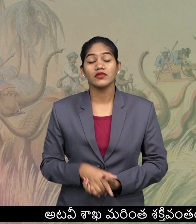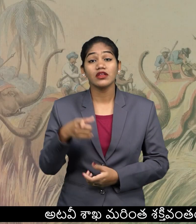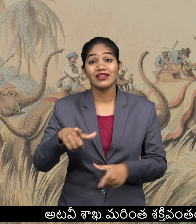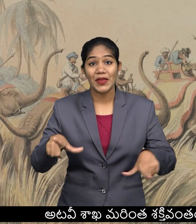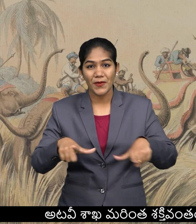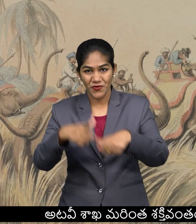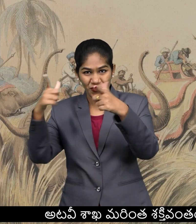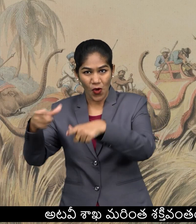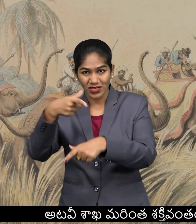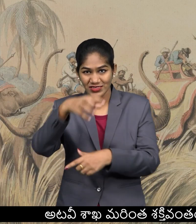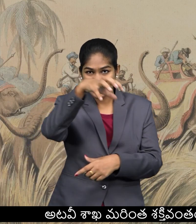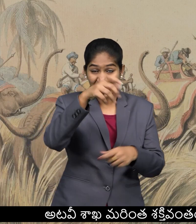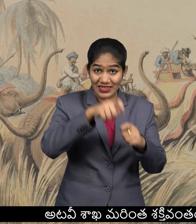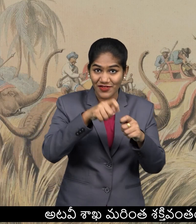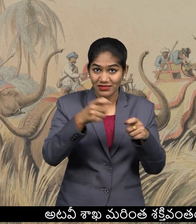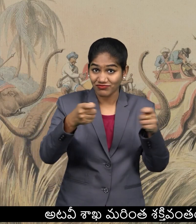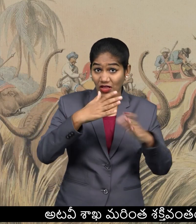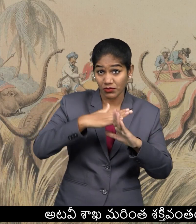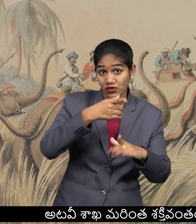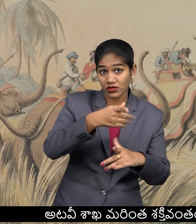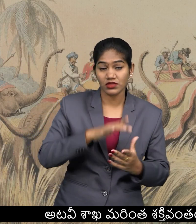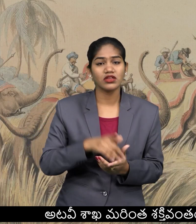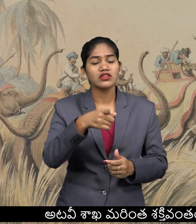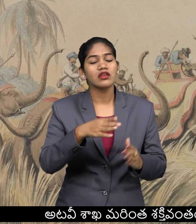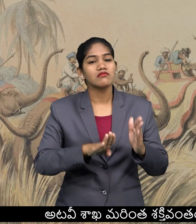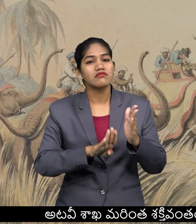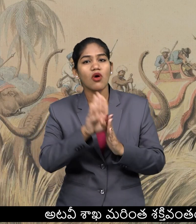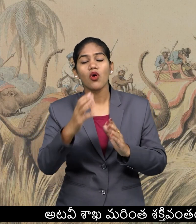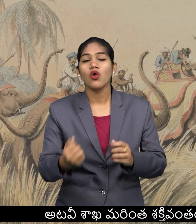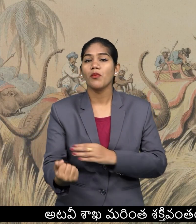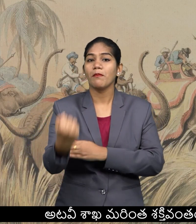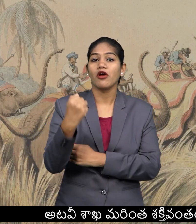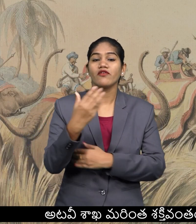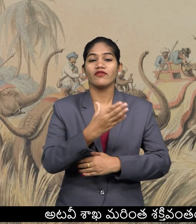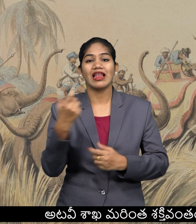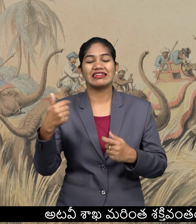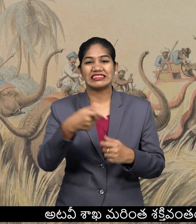అటవీ శాఖ మరియు శక్తివంతంగా మరియు హింసాత్మకంగా మారింది.